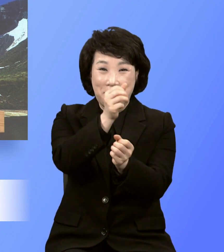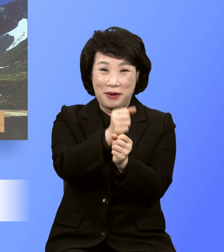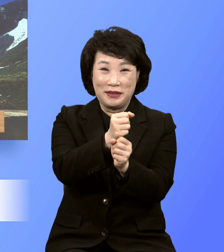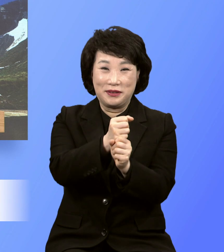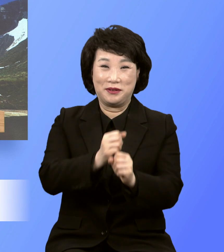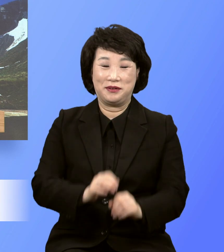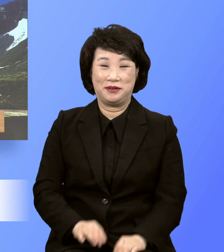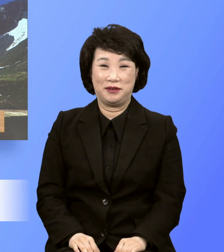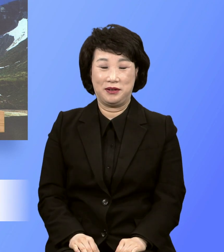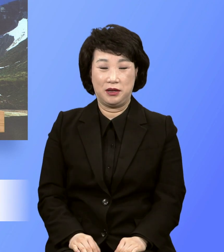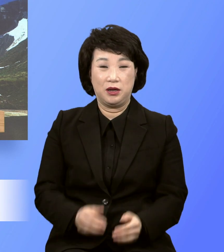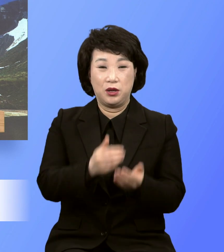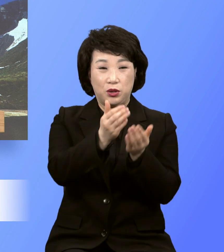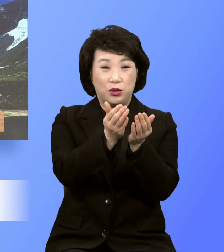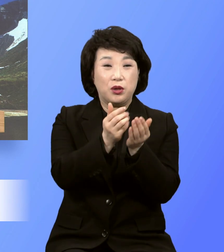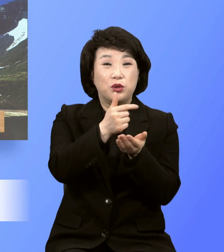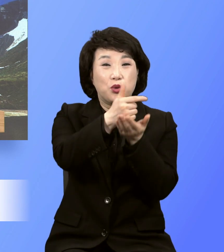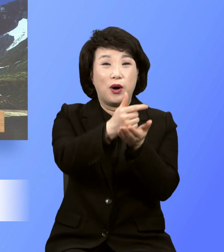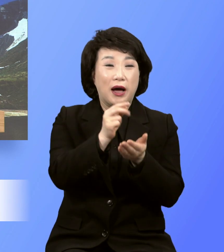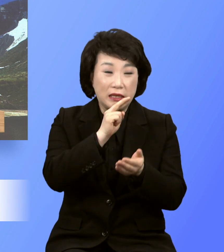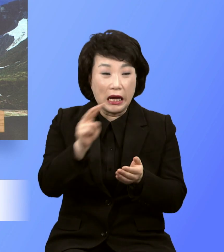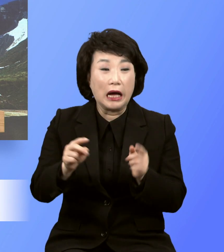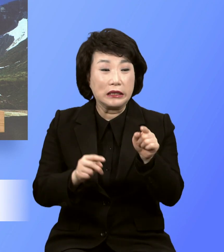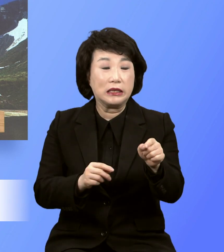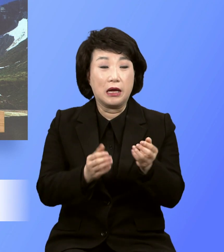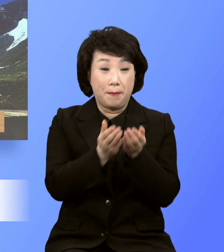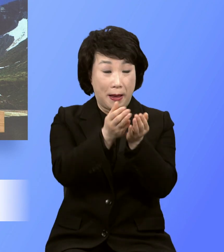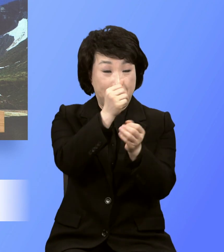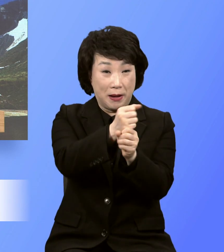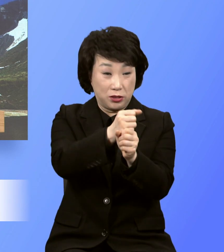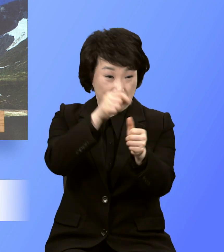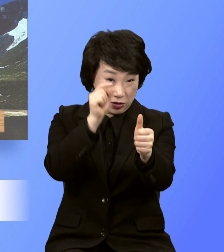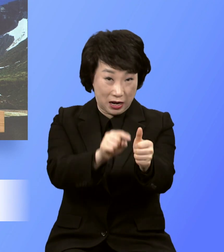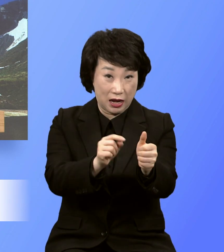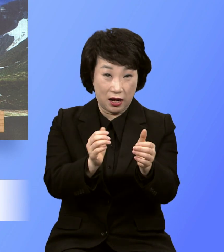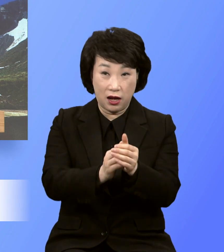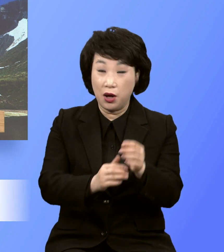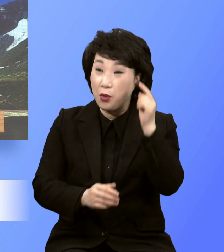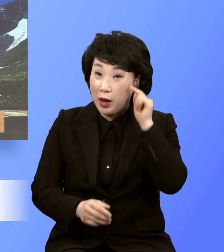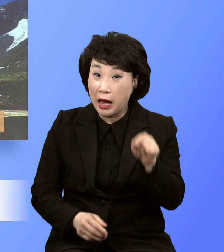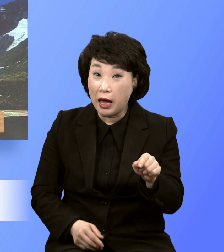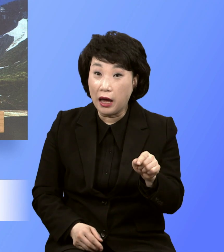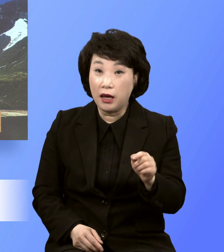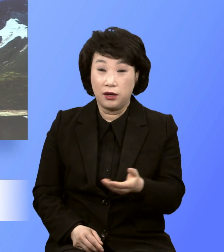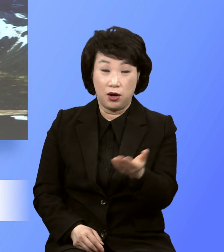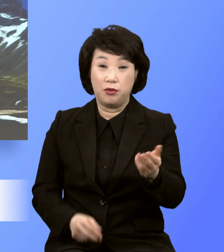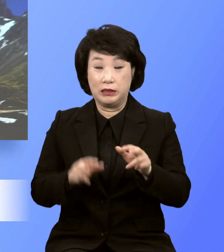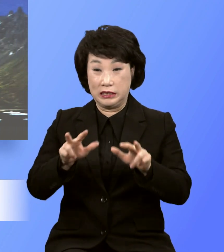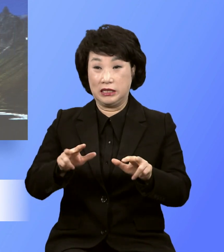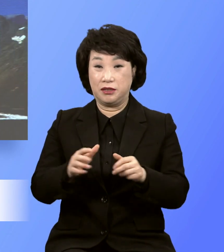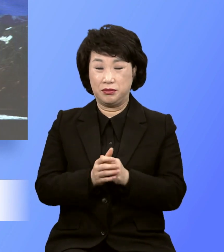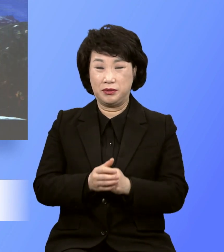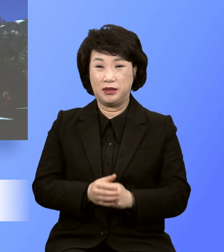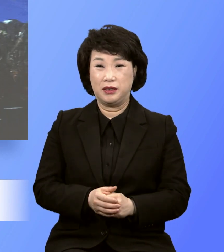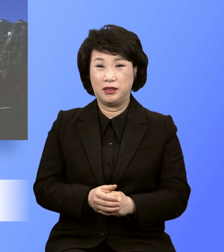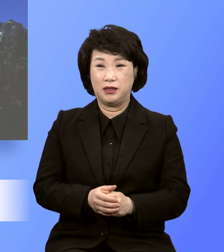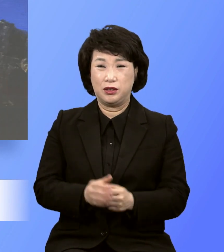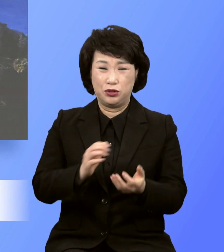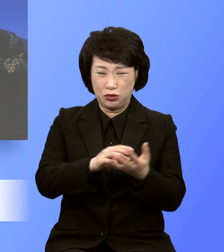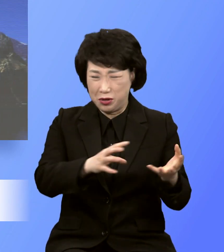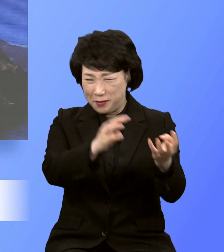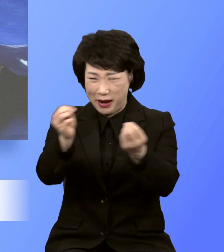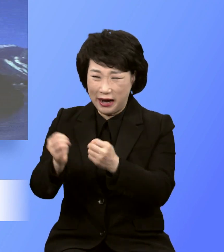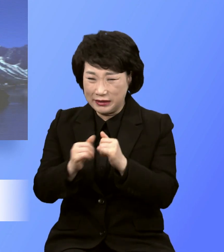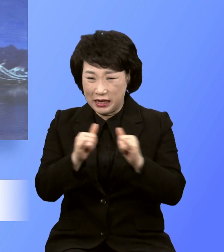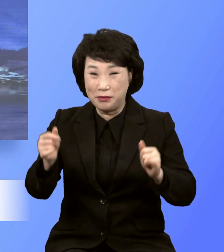짓습니다. 노아야, 방주를 지어라. 왜? 지금 많은